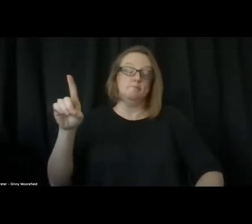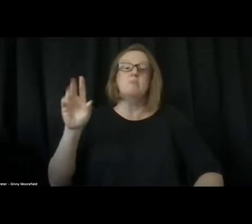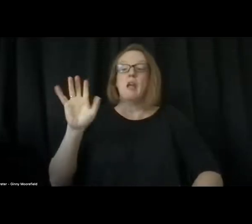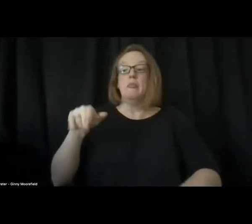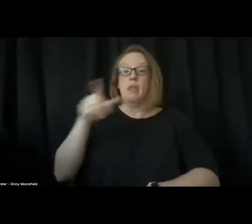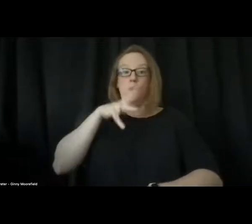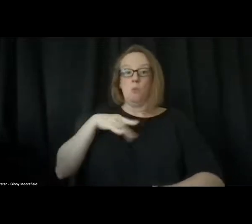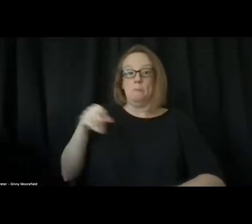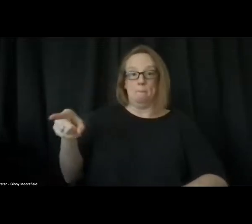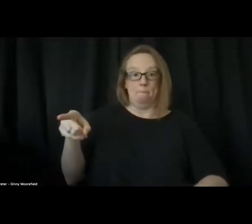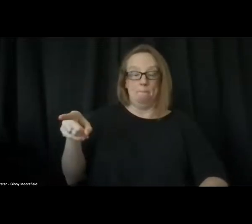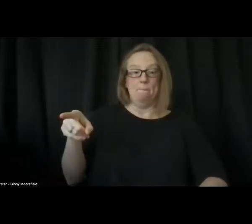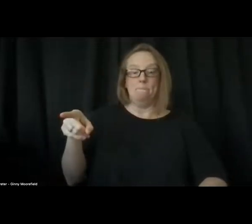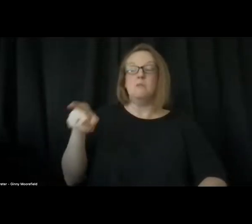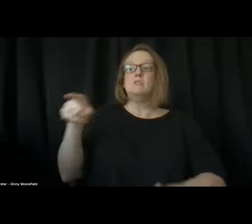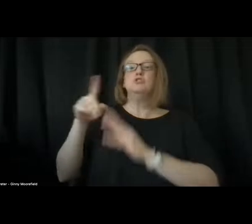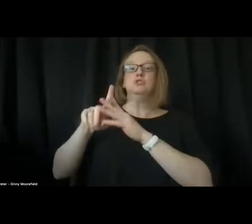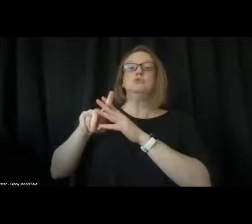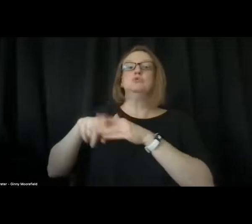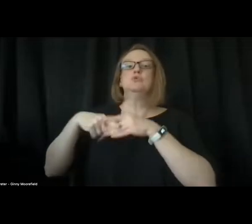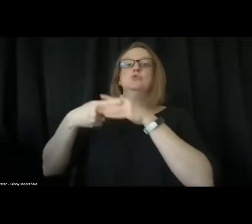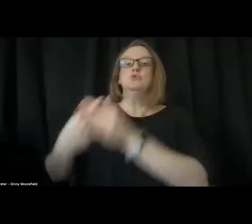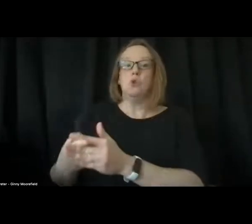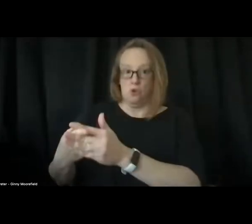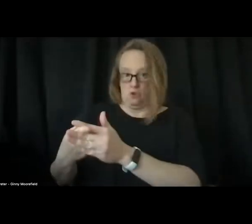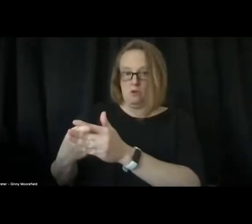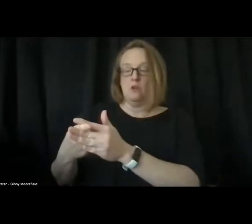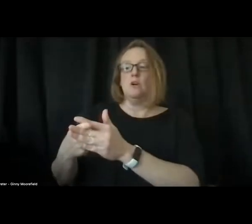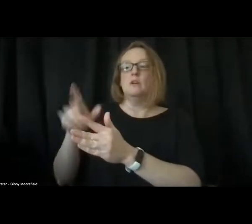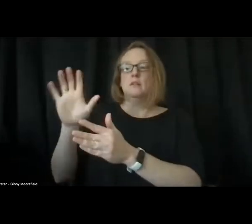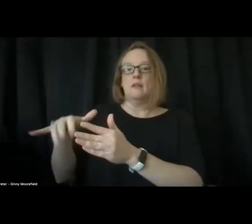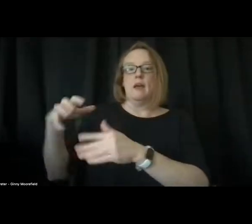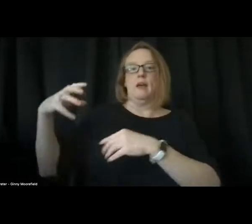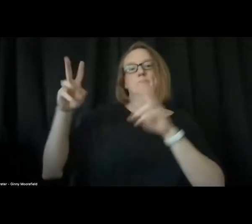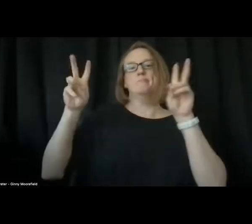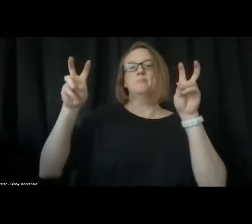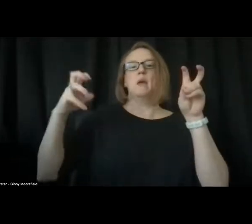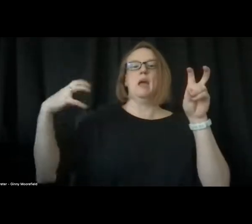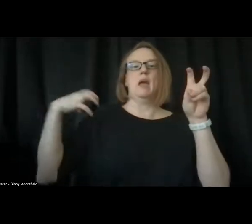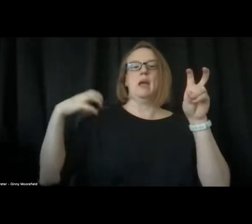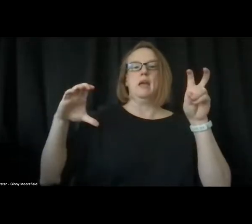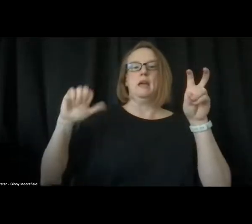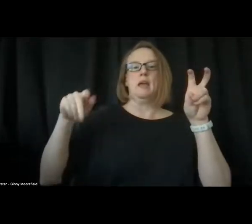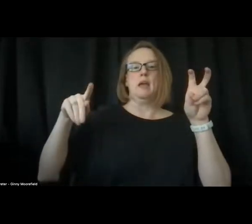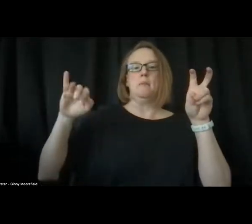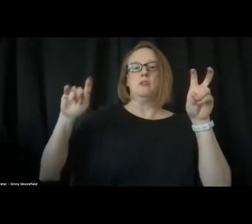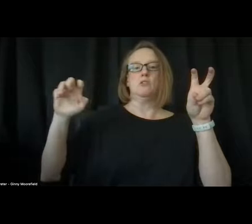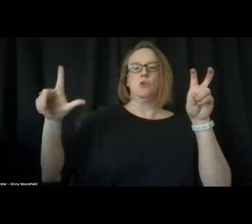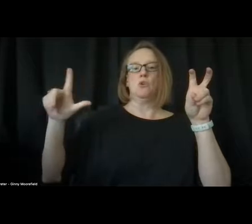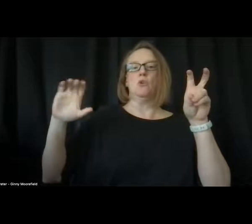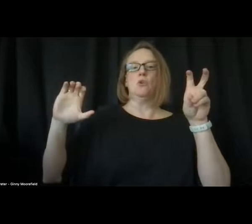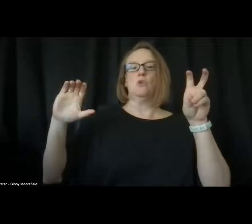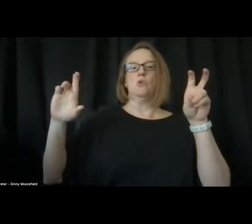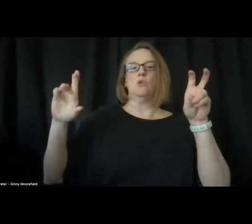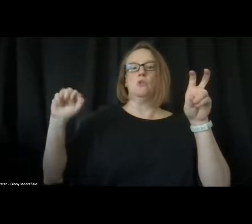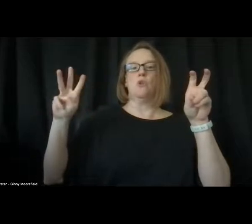decir eso esa es la joven la joven que comenzó que comenzó la marcha al Capitolio ella